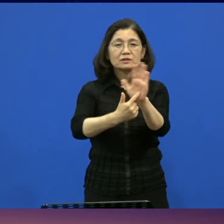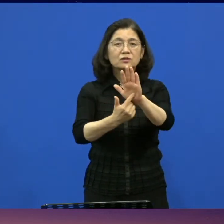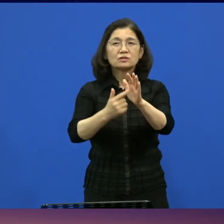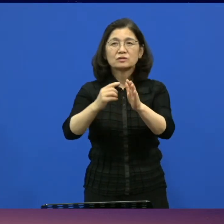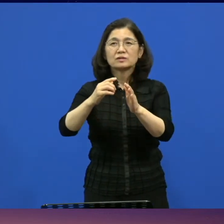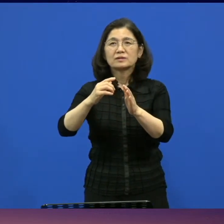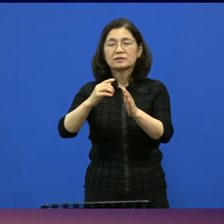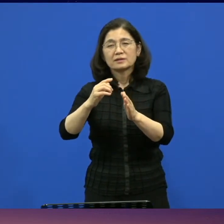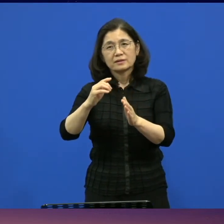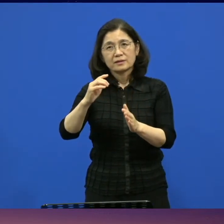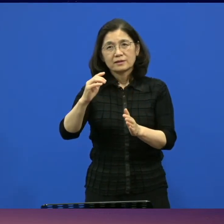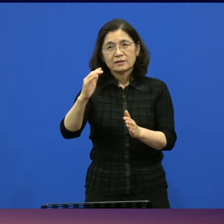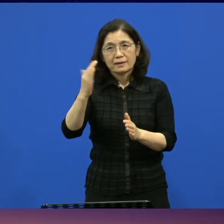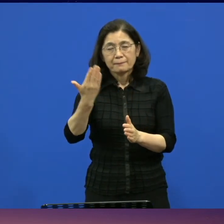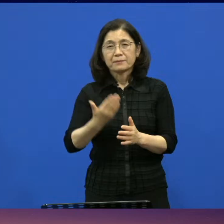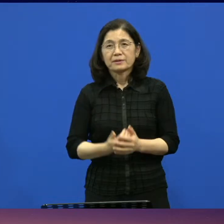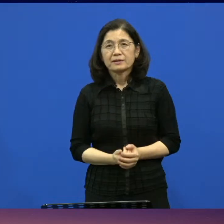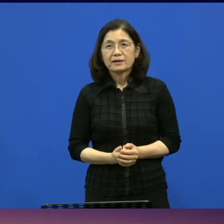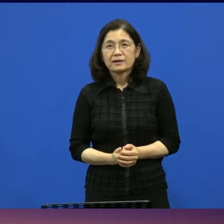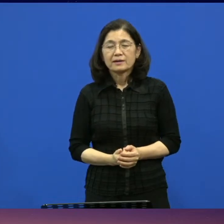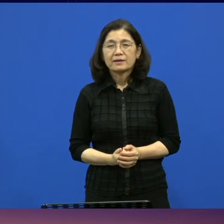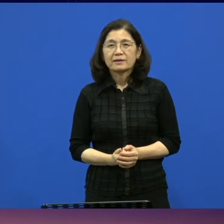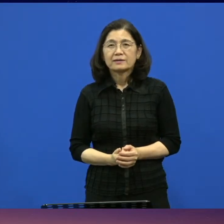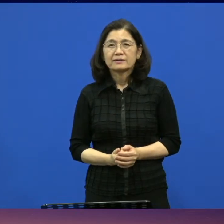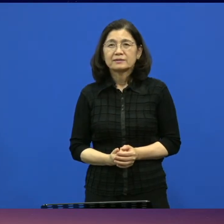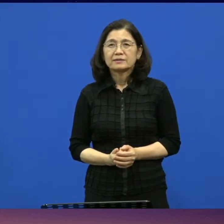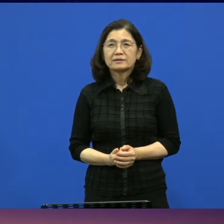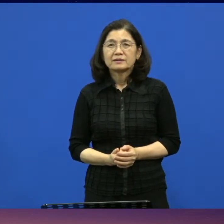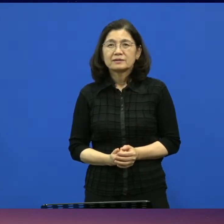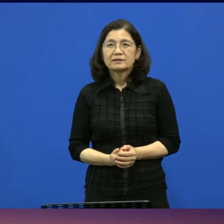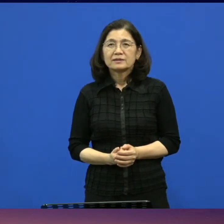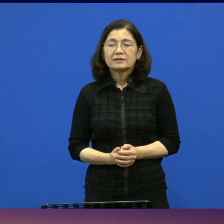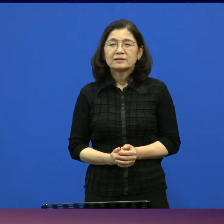성경 전체가 얘기하려고 하는 거예요. 솔리 데오 글로리아,